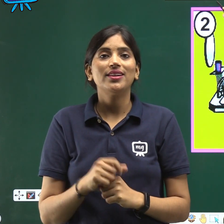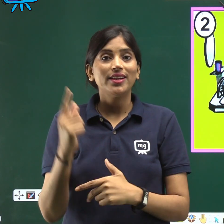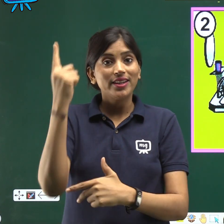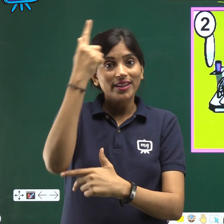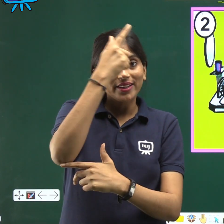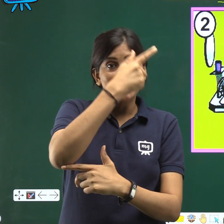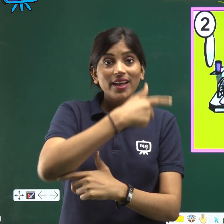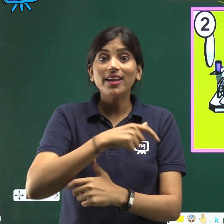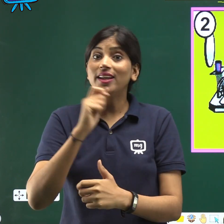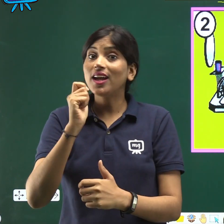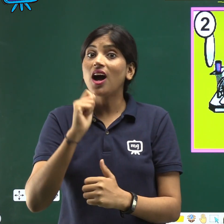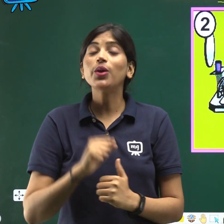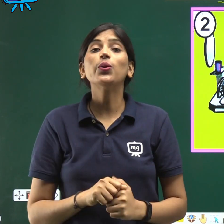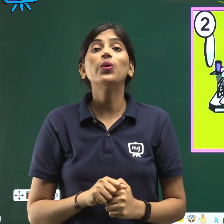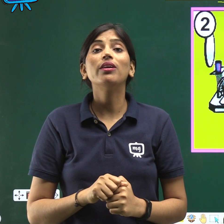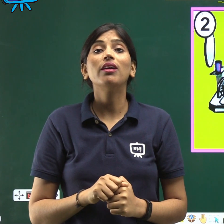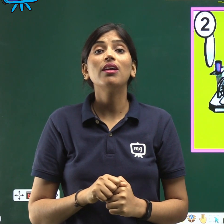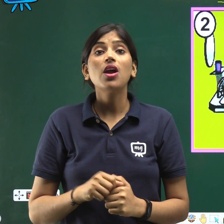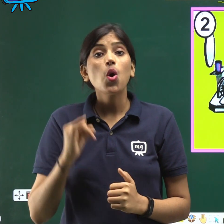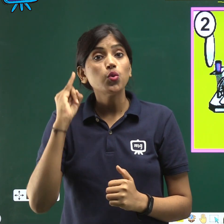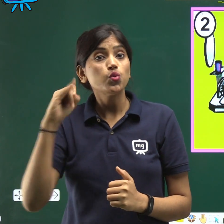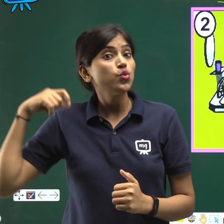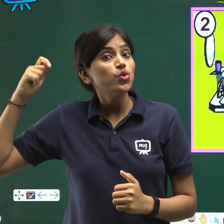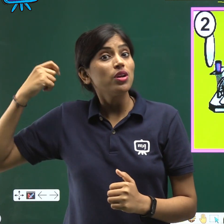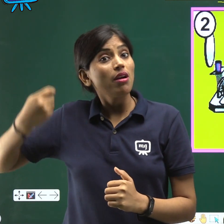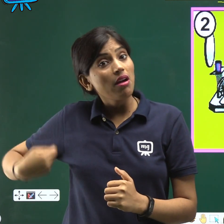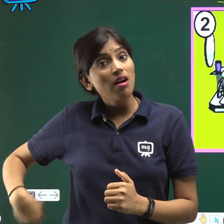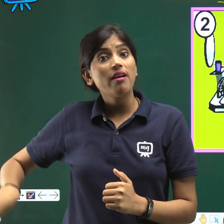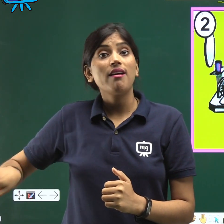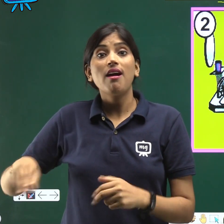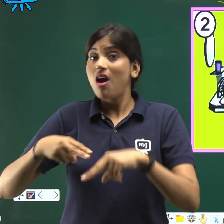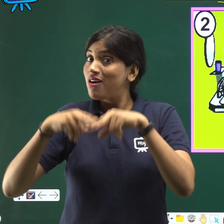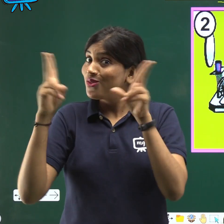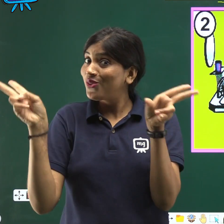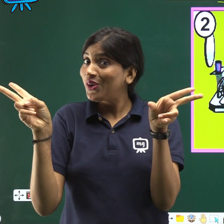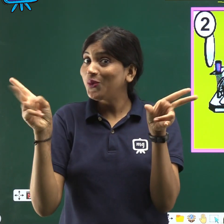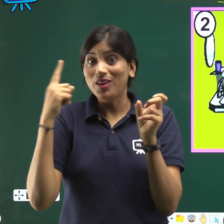दैनिक कार्यों से निवृत्त होना।